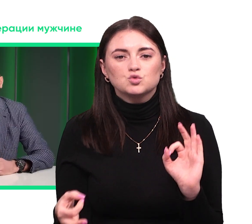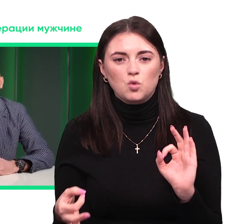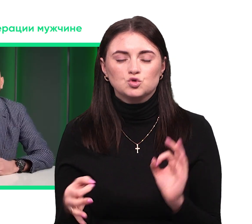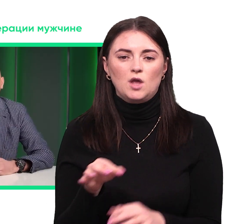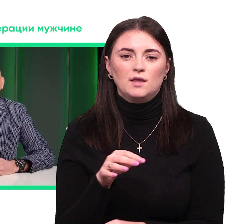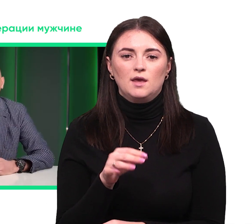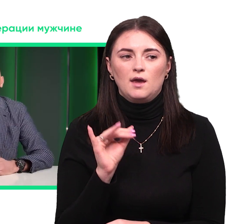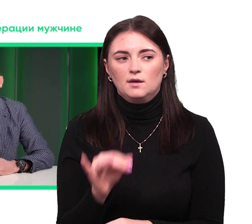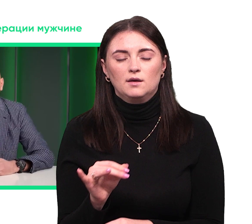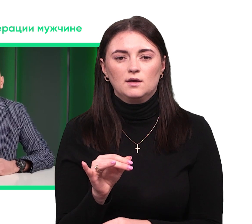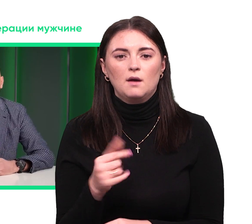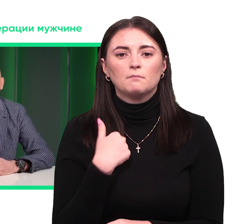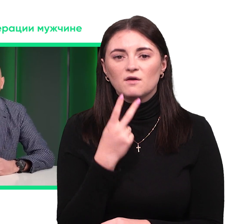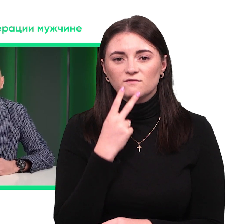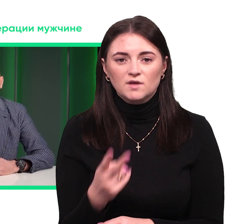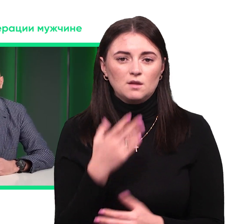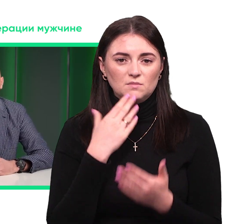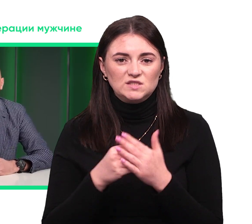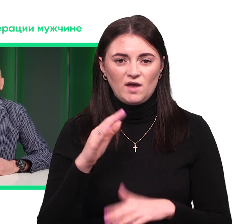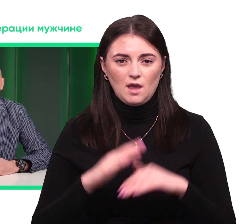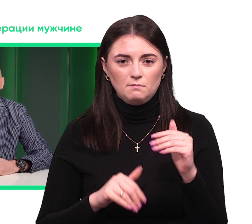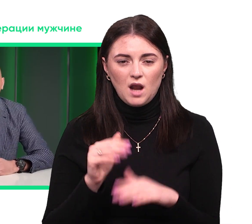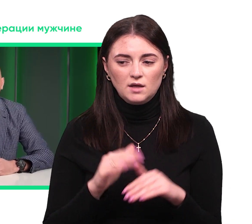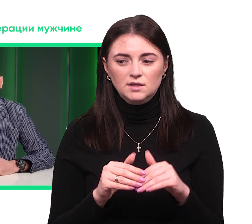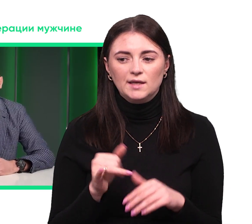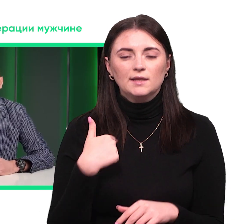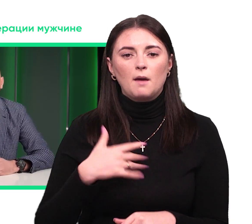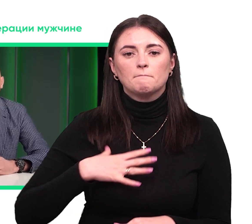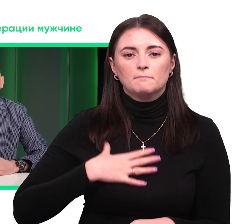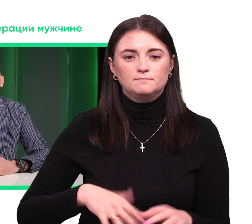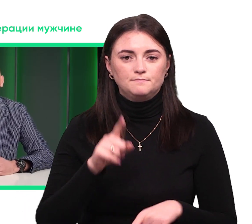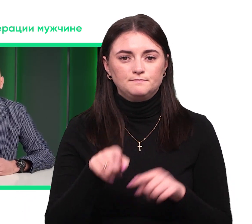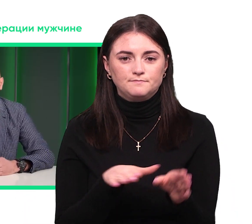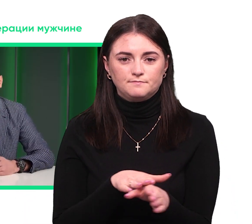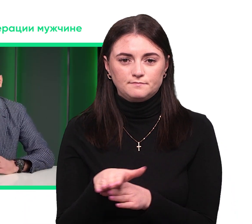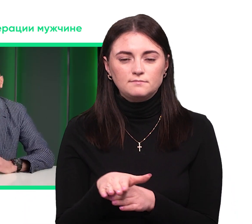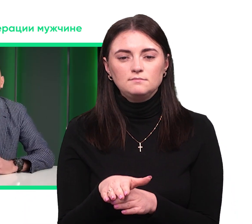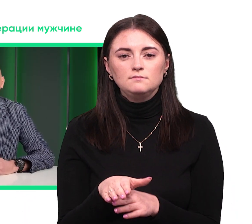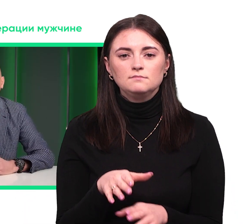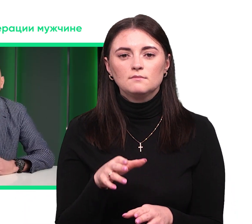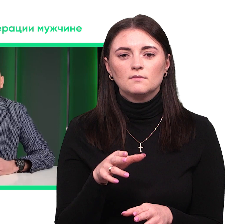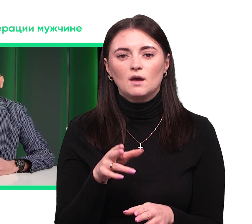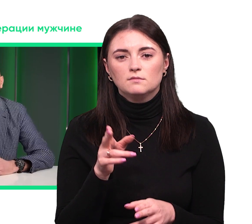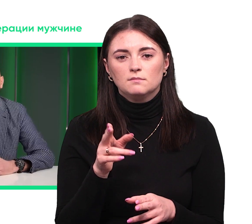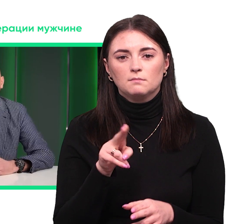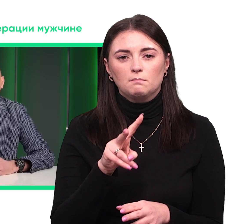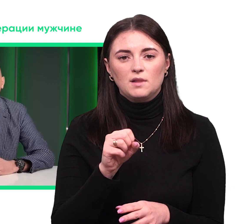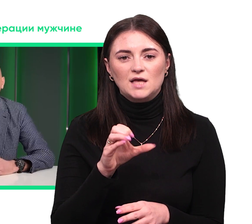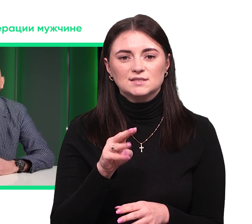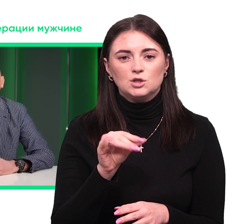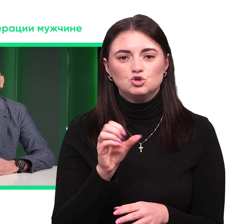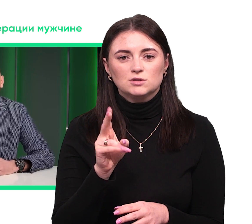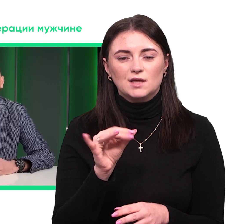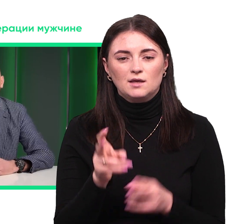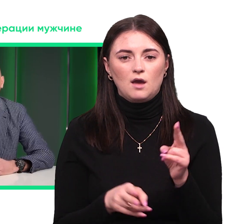и мы видим в своей практике, и нам приходится иногда выполнять пластические операции после выполнения обрезания, если